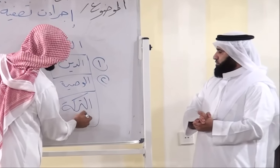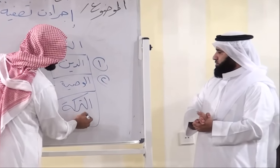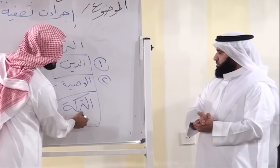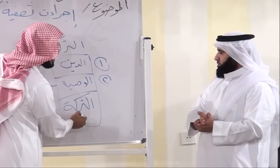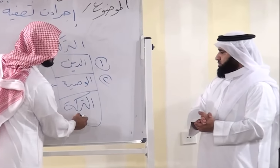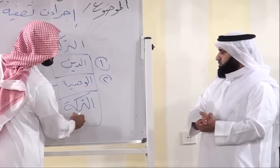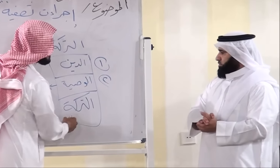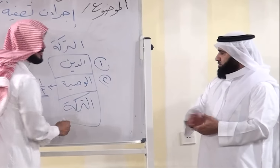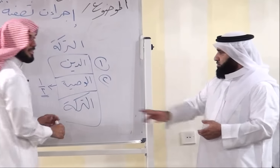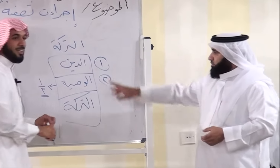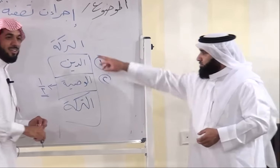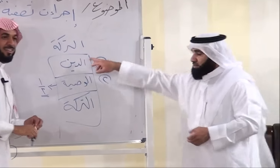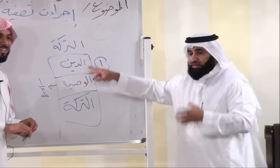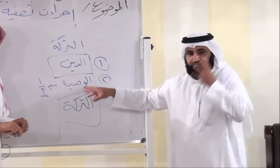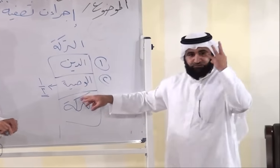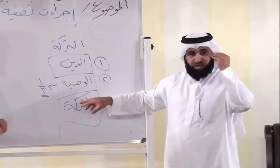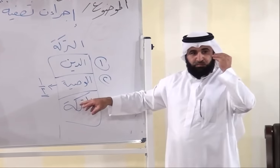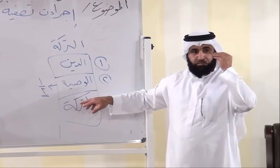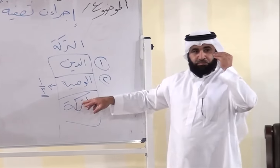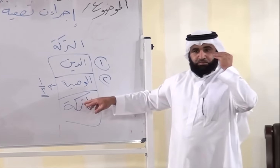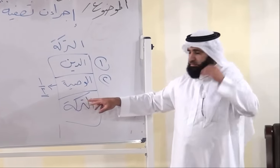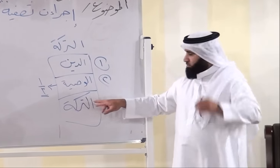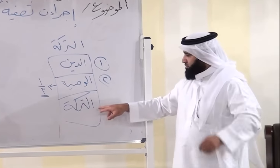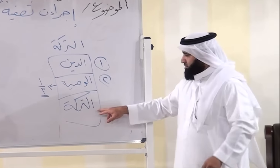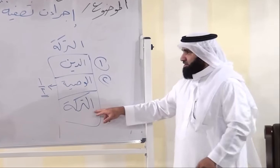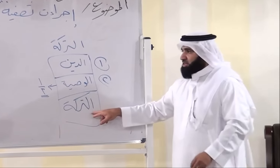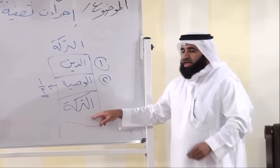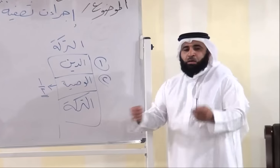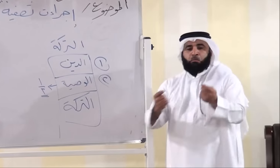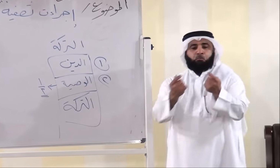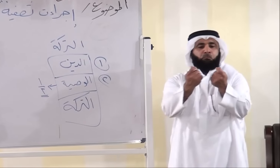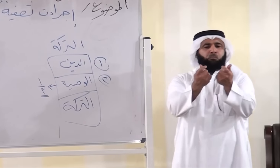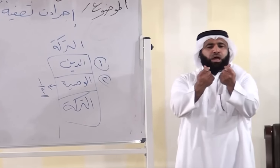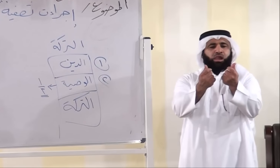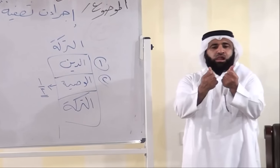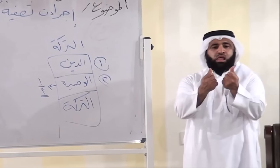اللي هي الدنيا هذه اللي للمال الورق.